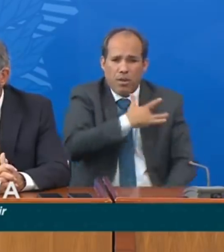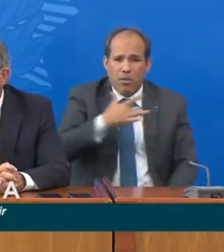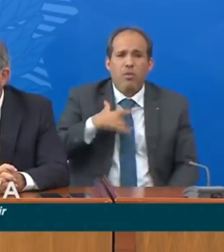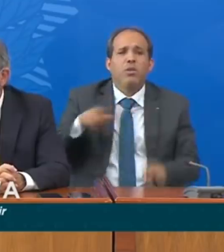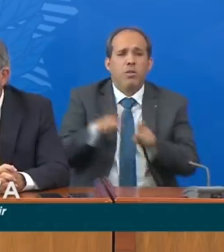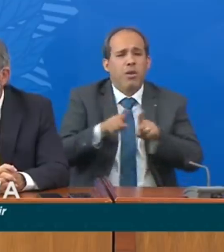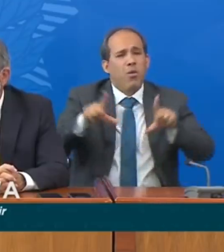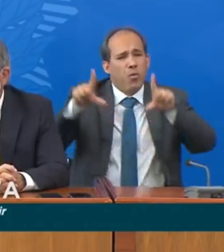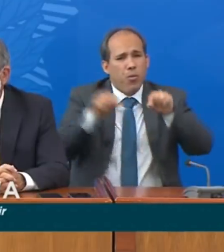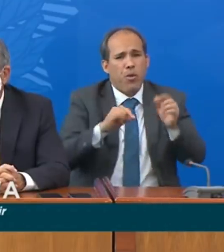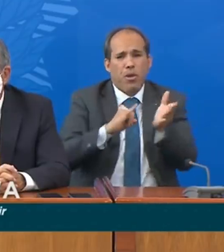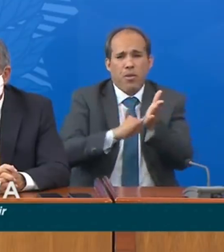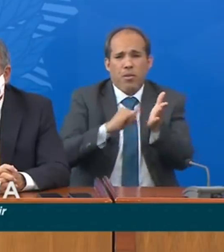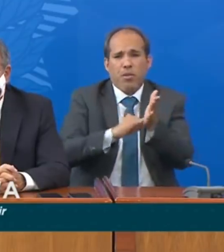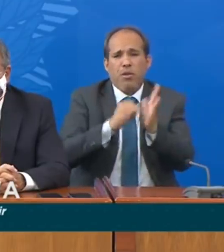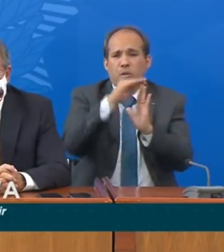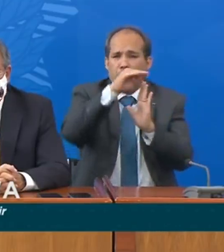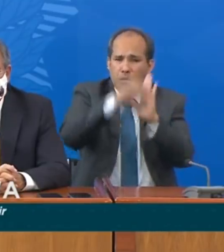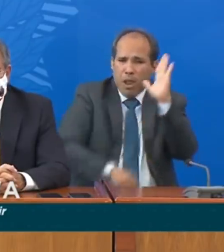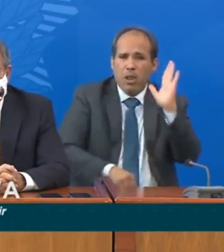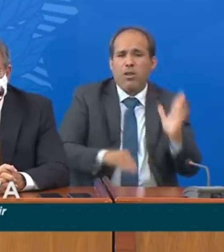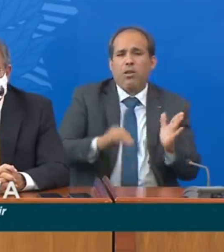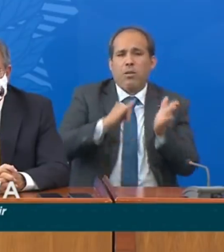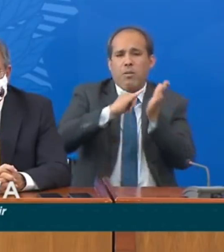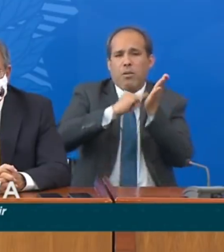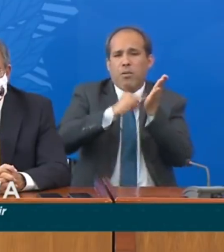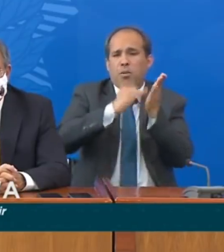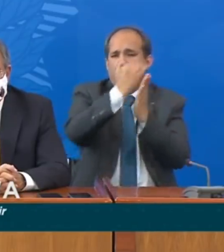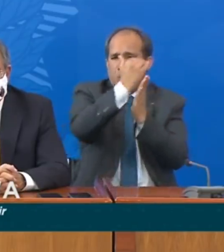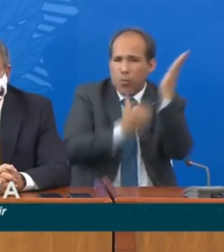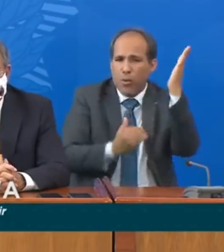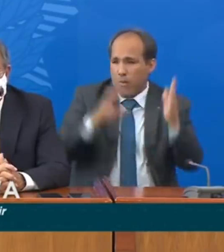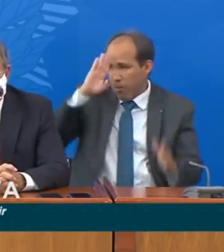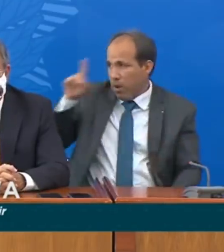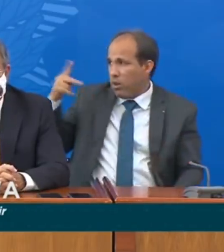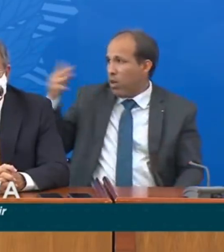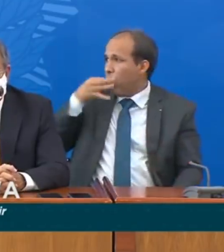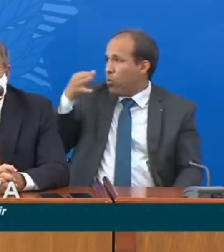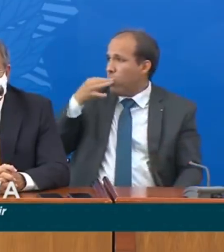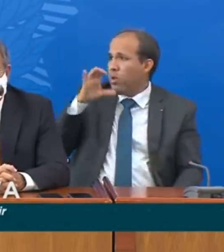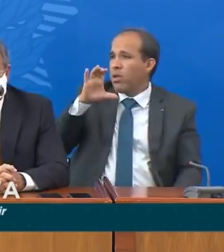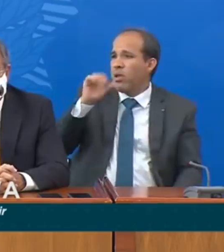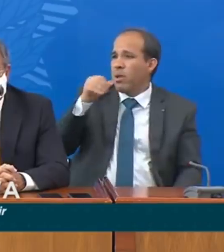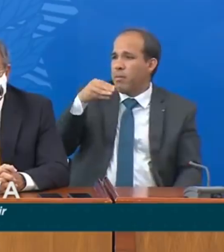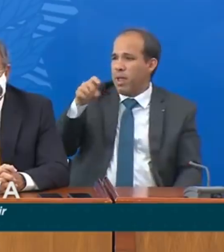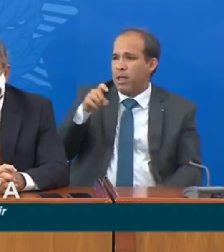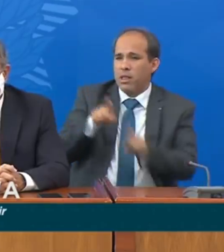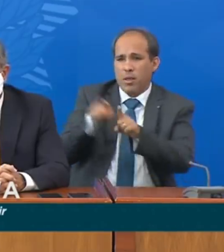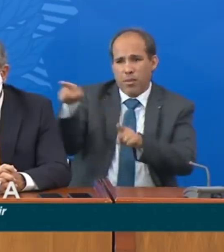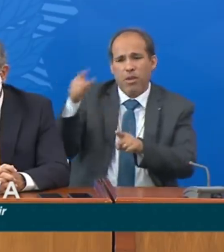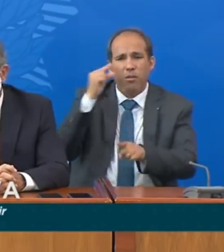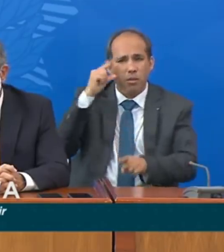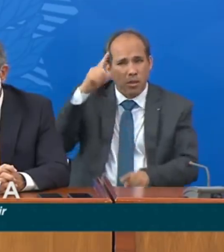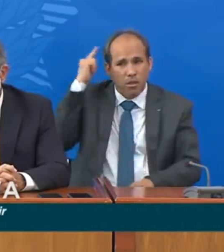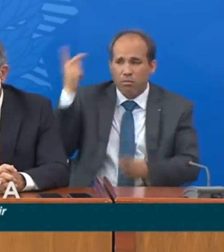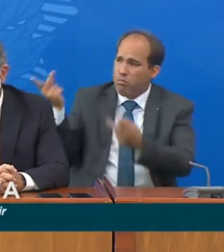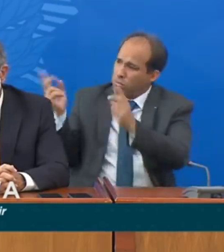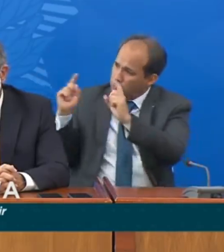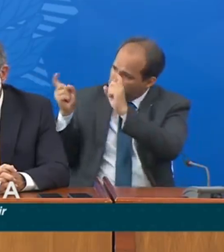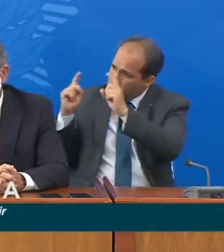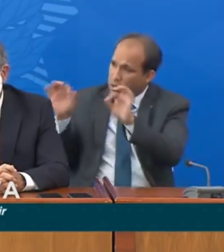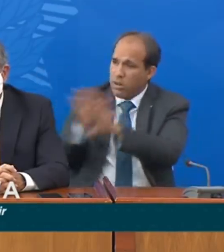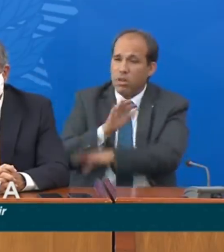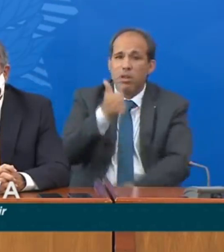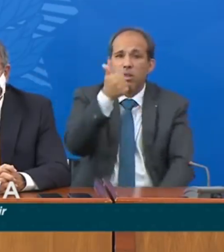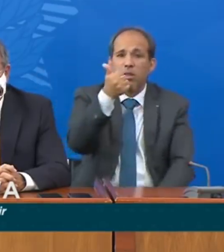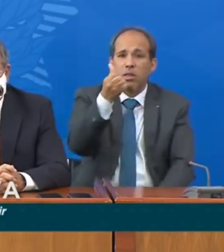imposto, por sugestão do Tarcísio, conversado com o Camex, com o Paulo Guedes, obviamente, passamos de 16% para